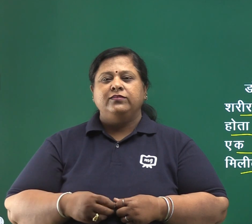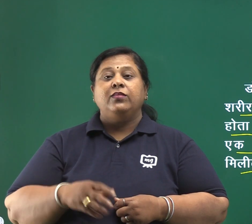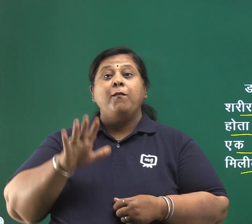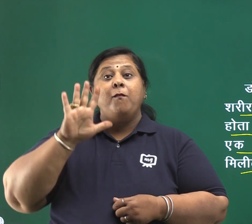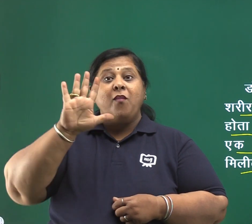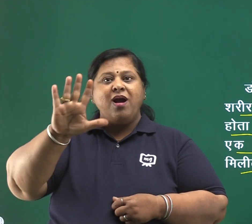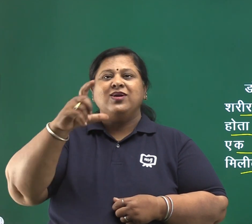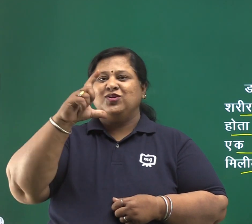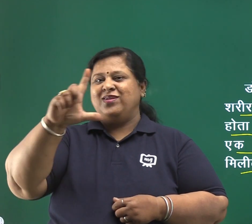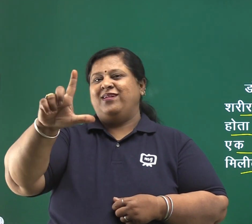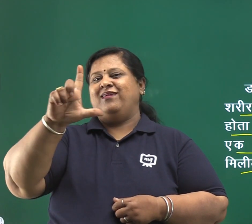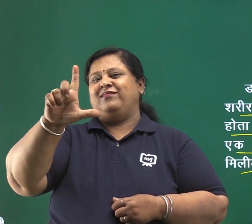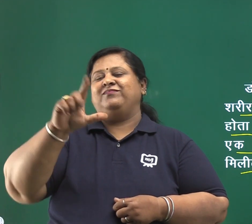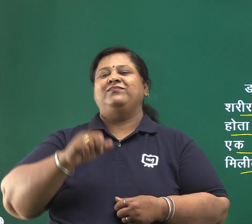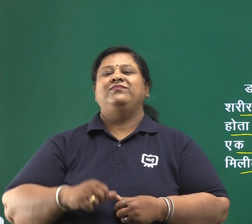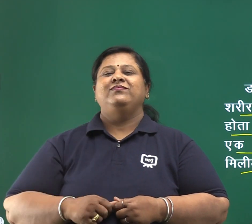5 लीटर।